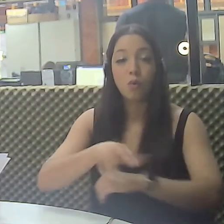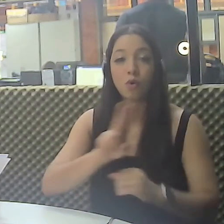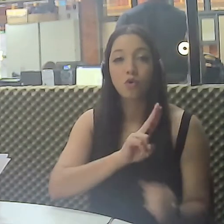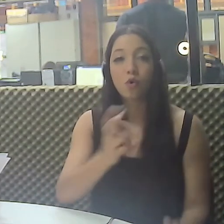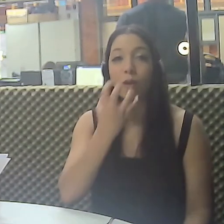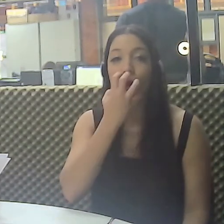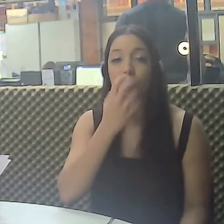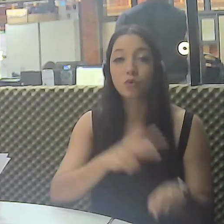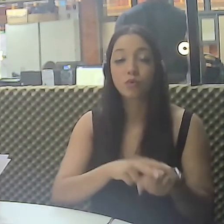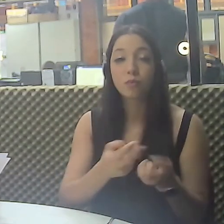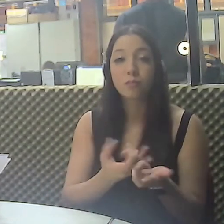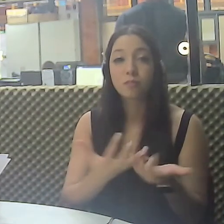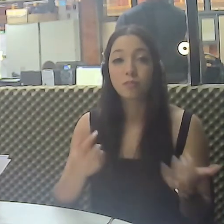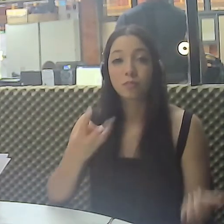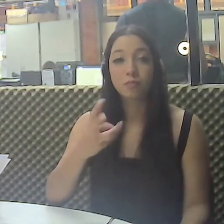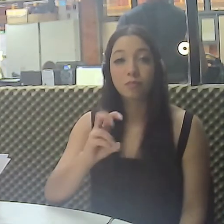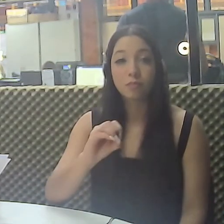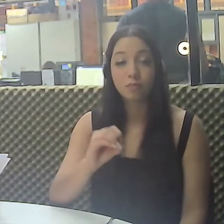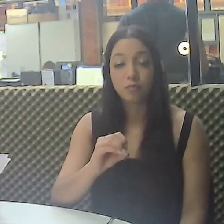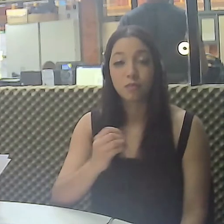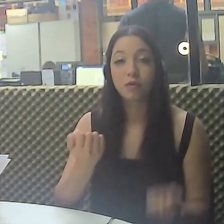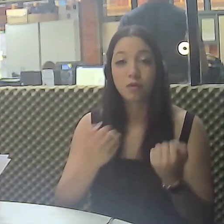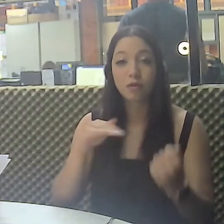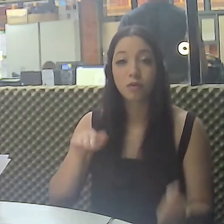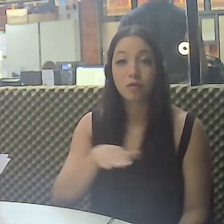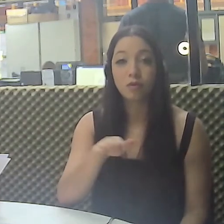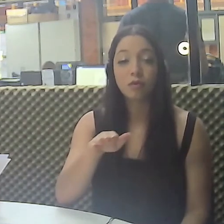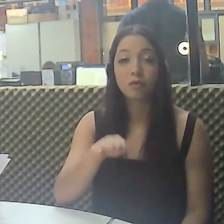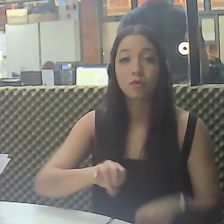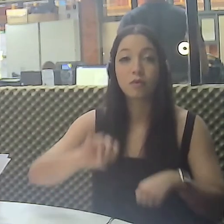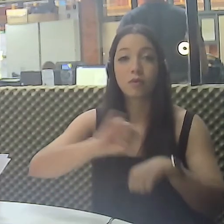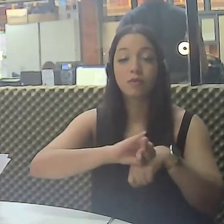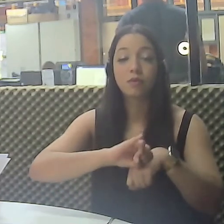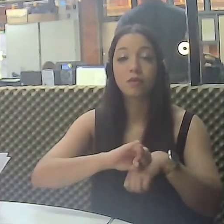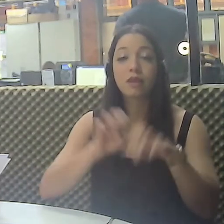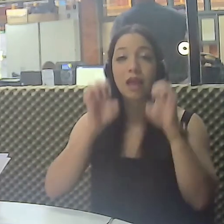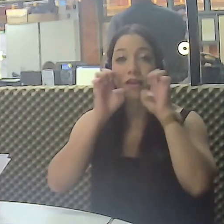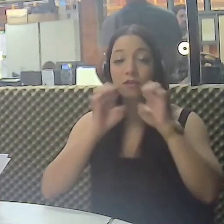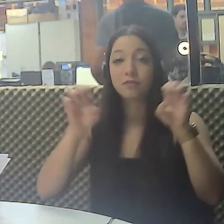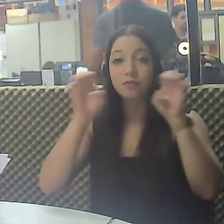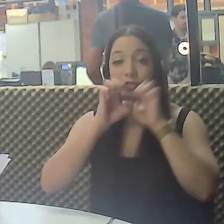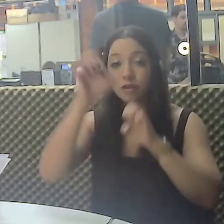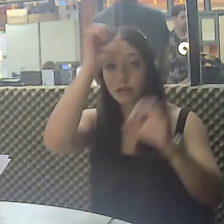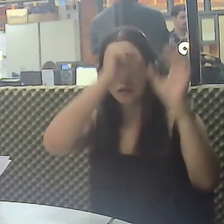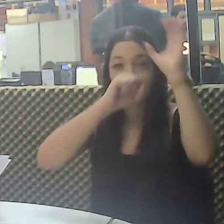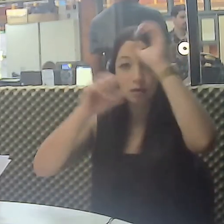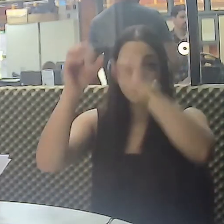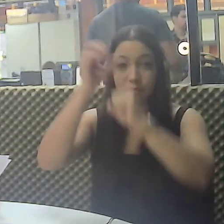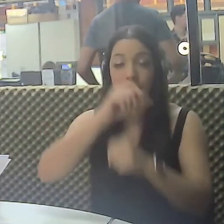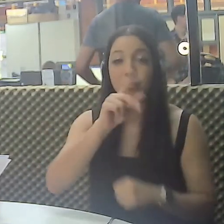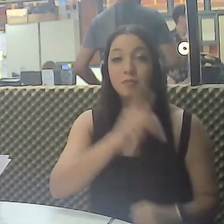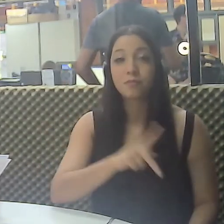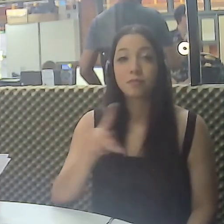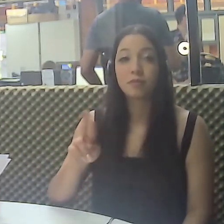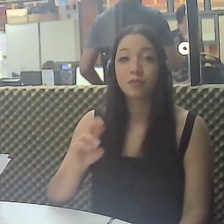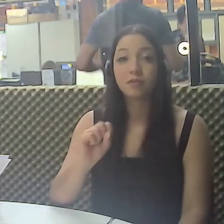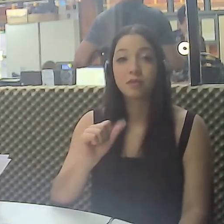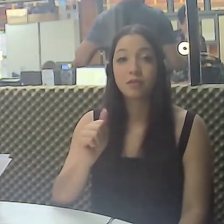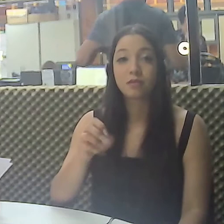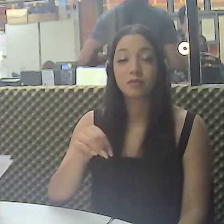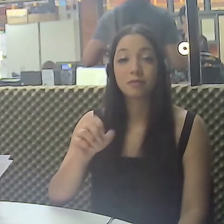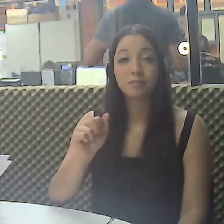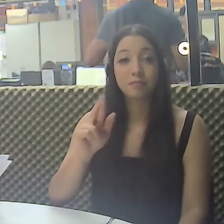número 350, no estacionamento do Centro Evangélico de Integração e Aprendizado, professora Rosa Maria